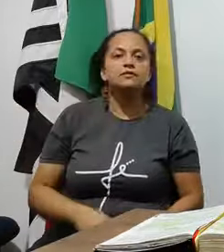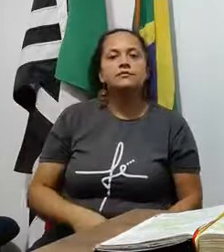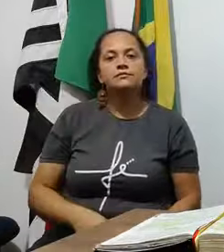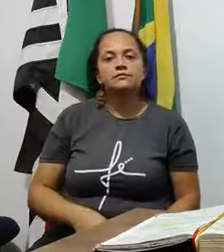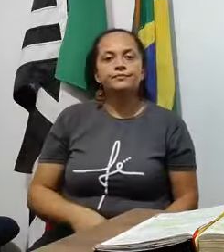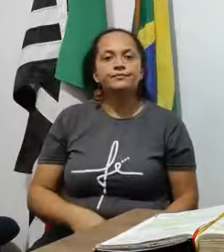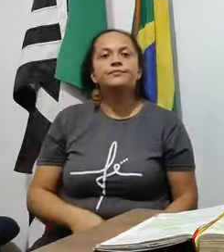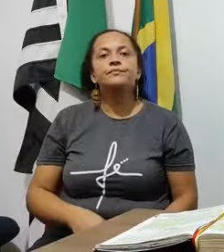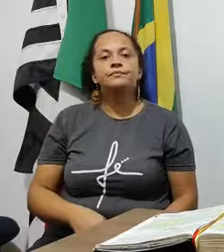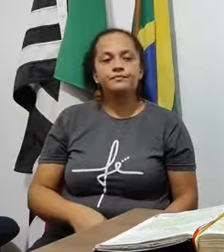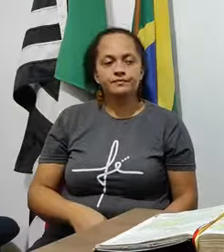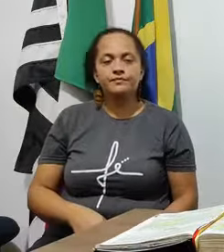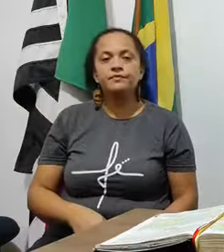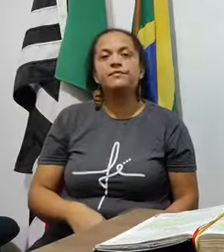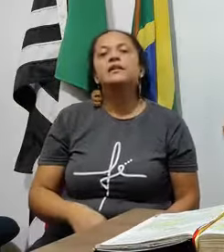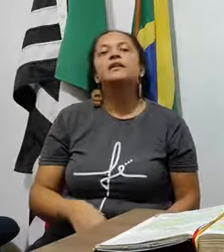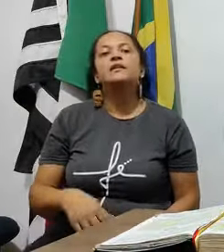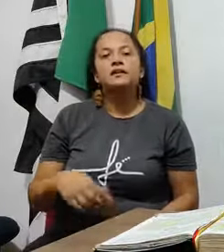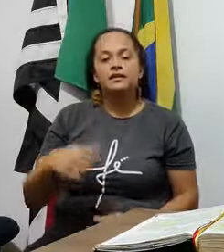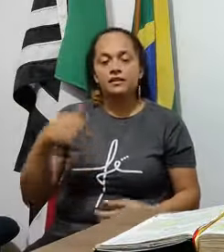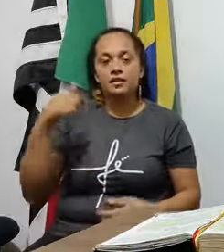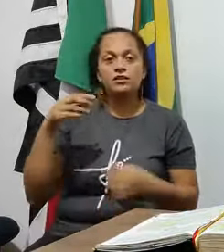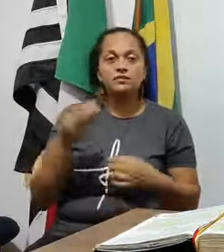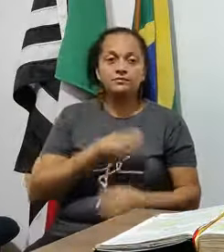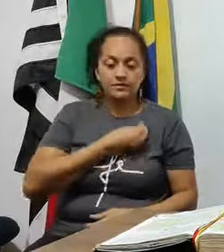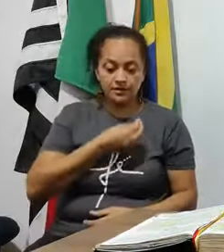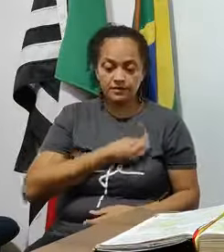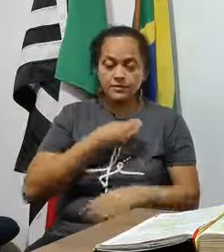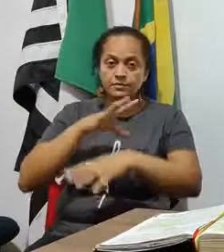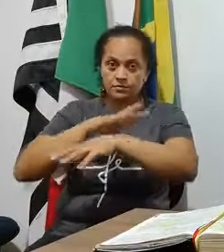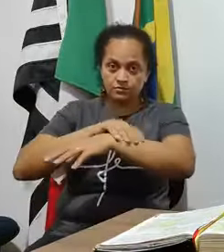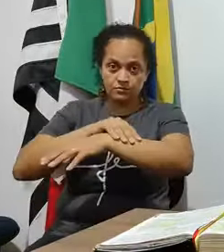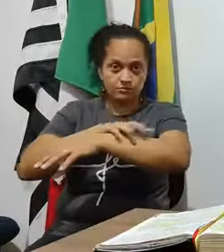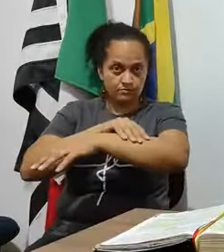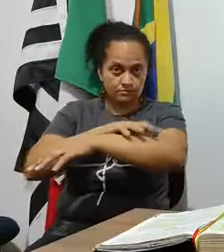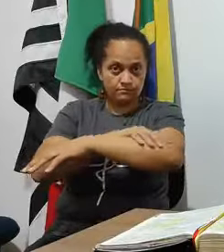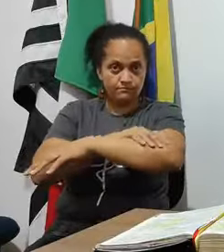possuímos uma alma e habitamos dentro de um corpo.